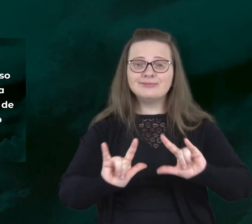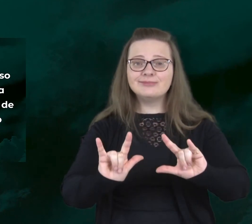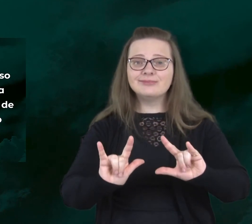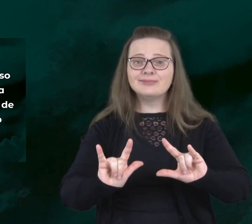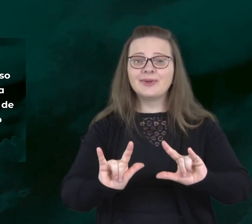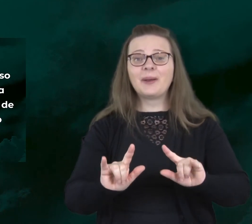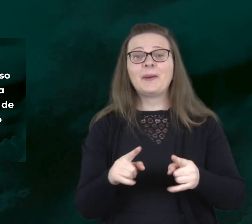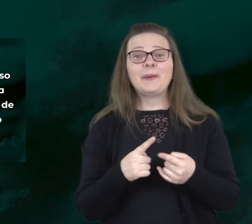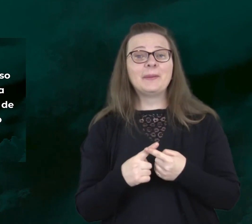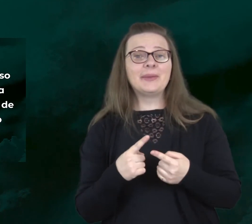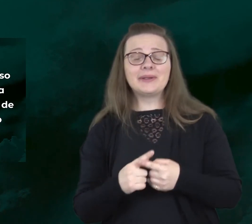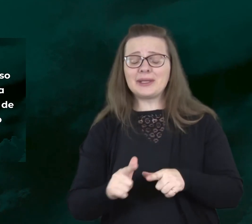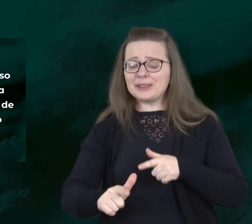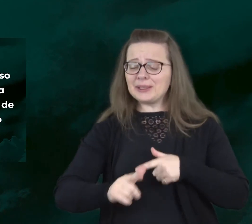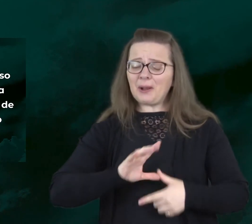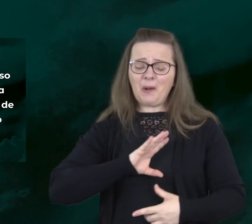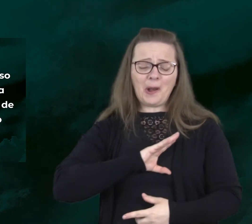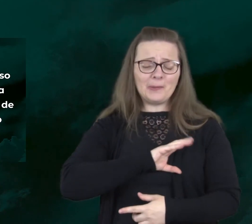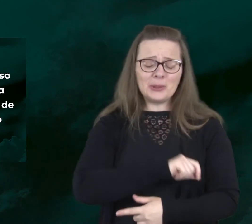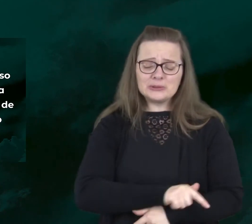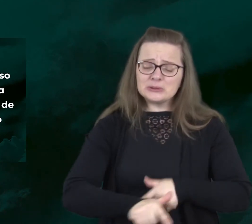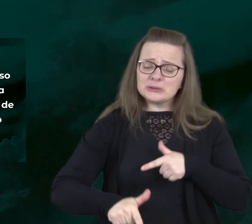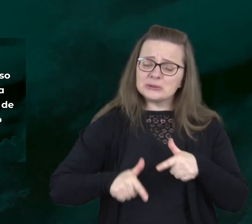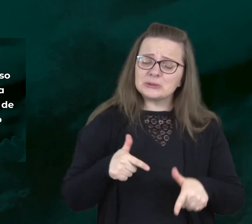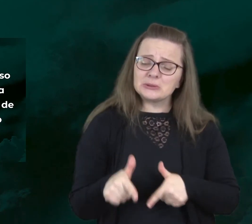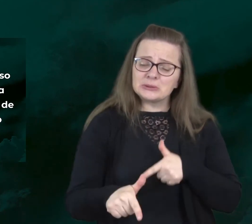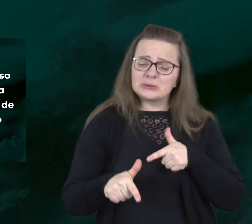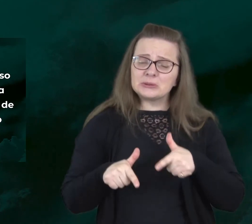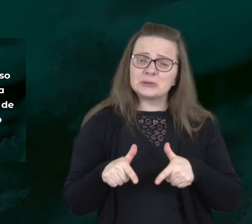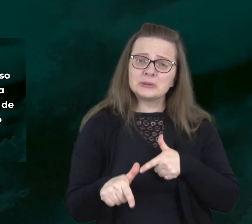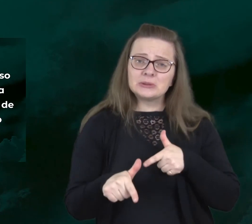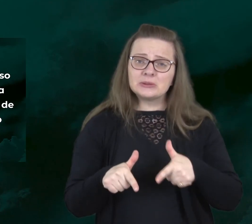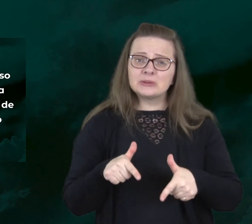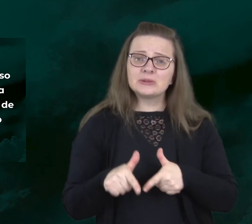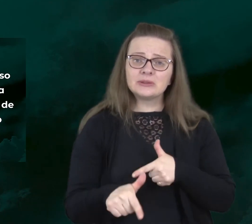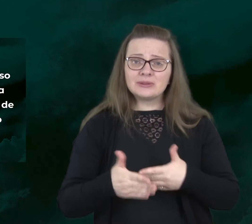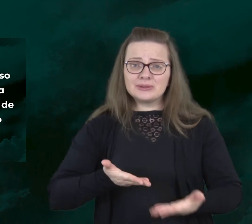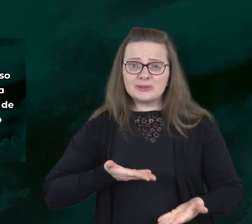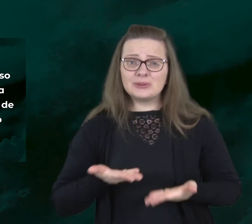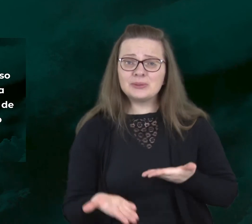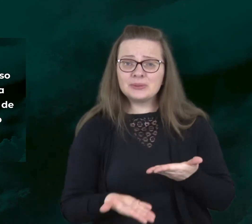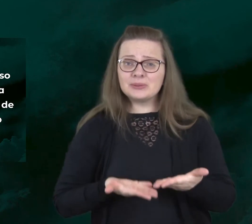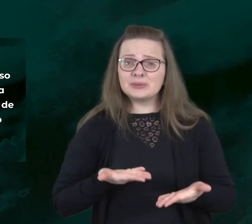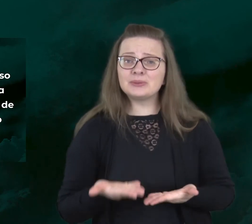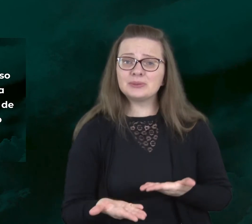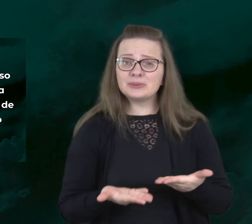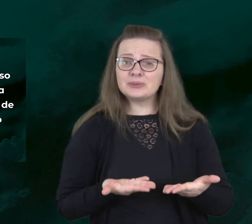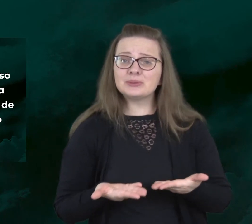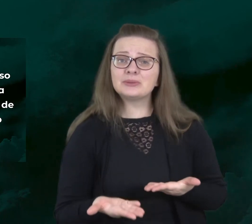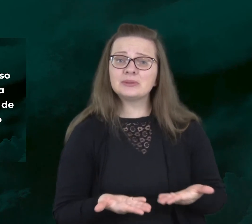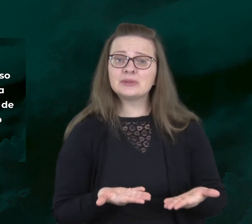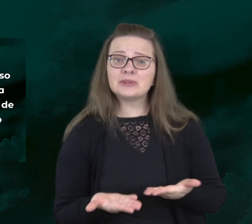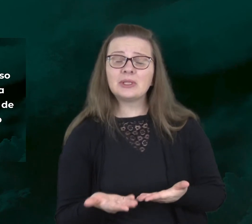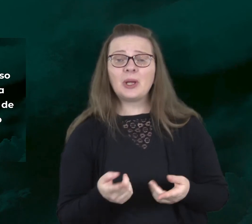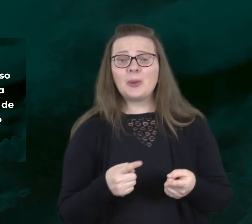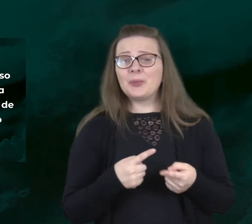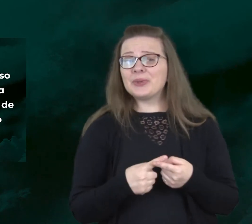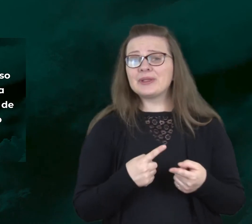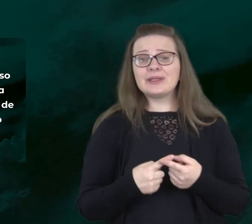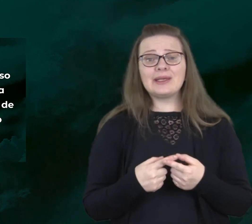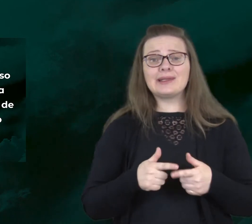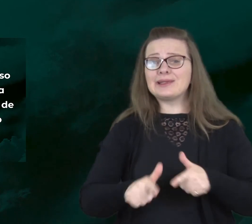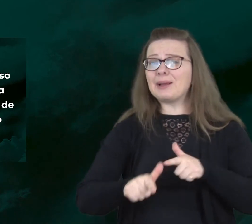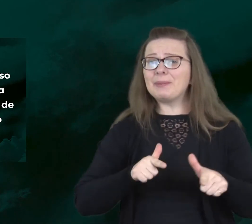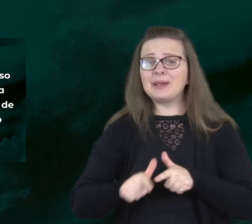nosso labor e fadiga, e de como noite e dia labutando para não vivemos à custa de nenhum de